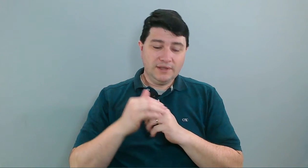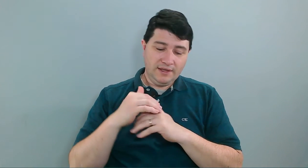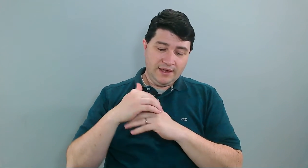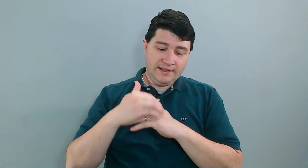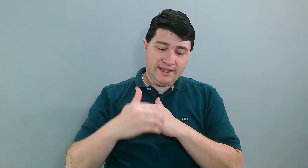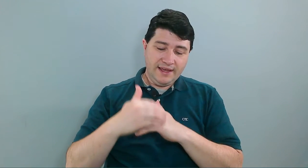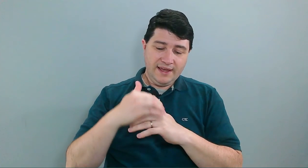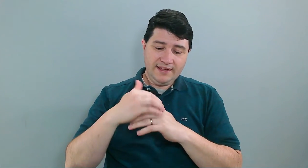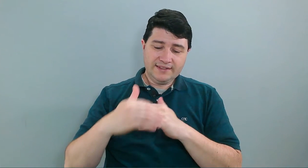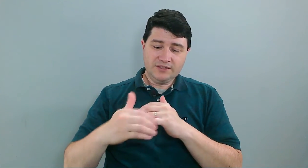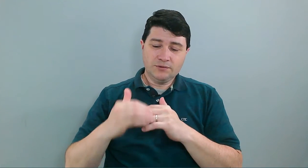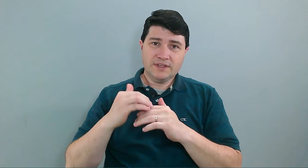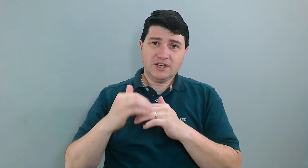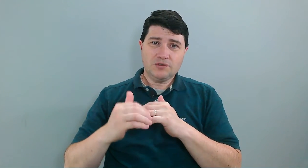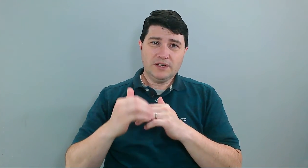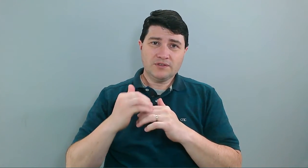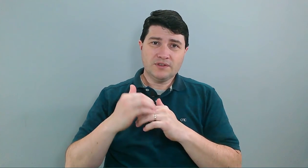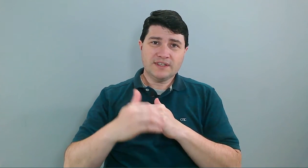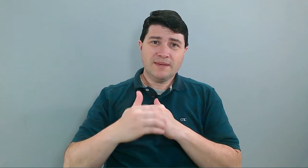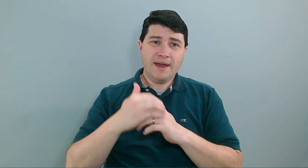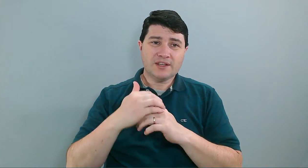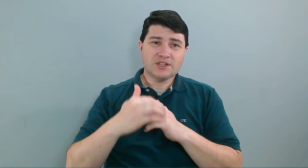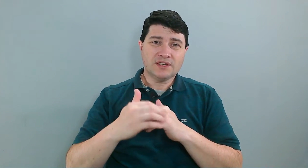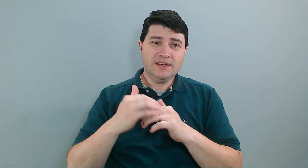E daí é essas duas articulações que mexem, né?